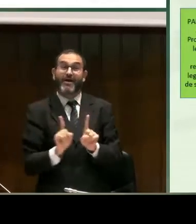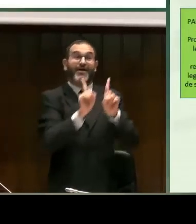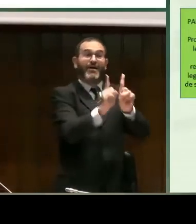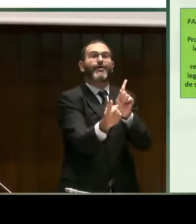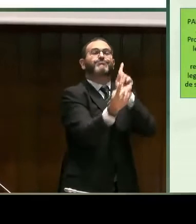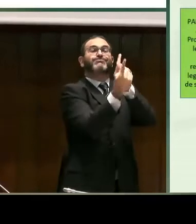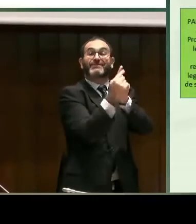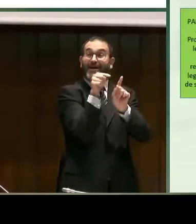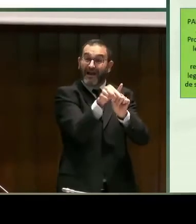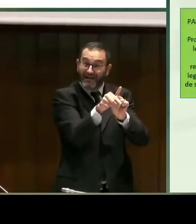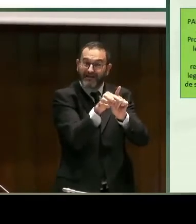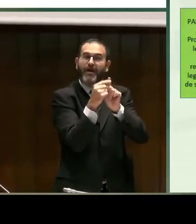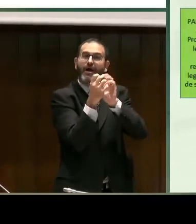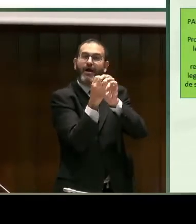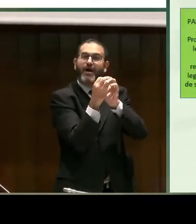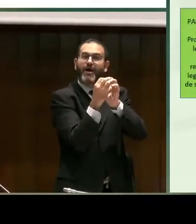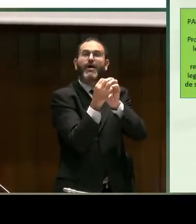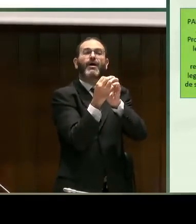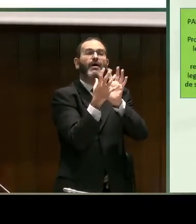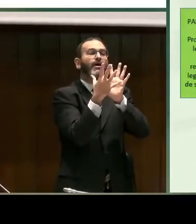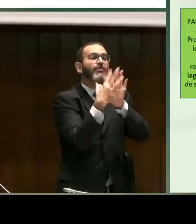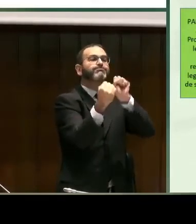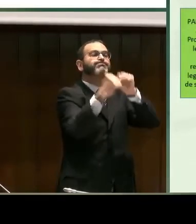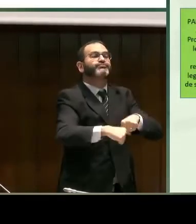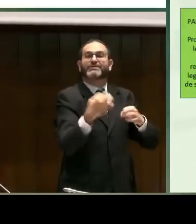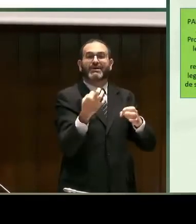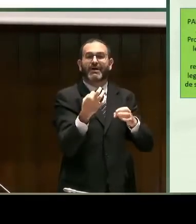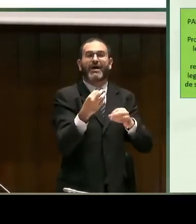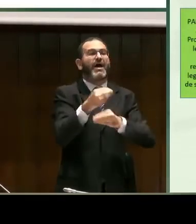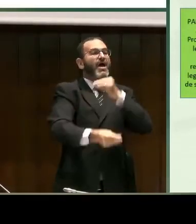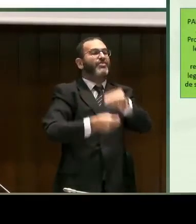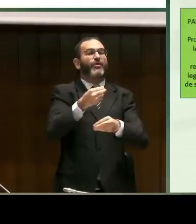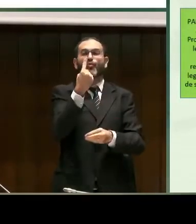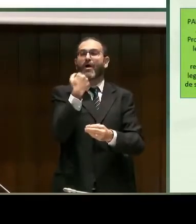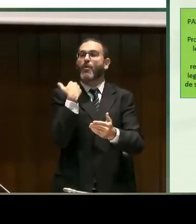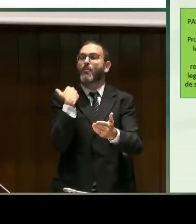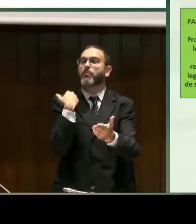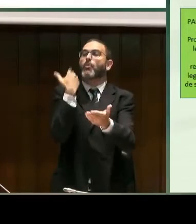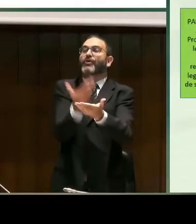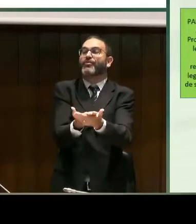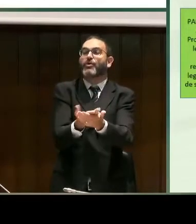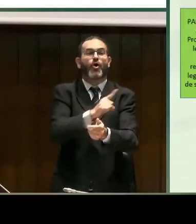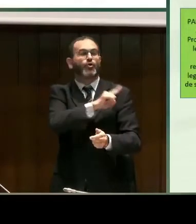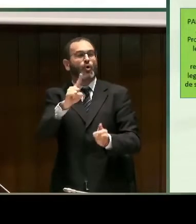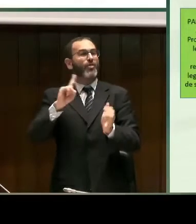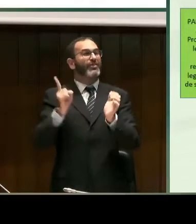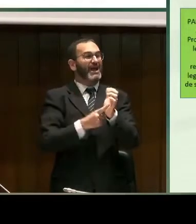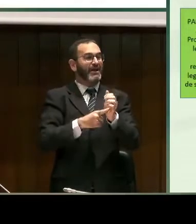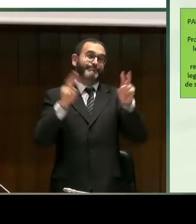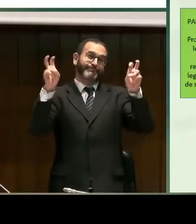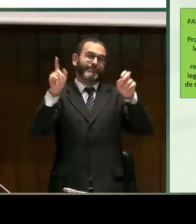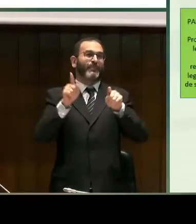acompañó al aquel entonces presidente de CNSE, Luis Cañón, para pues, pergeñar